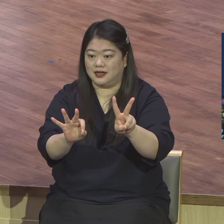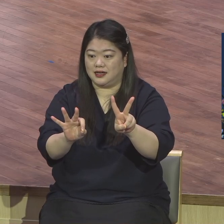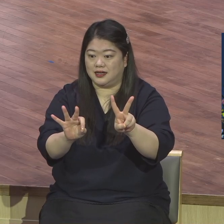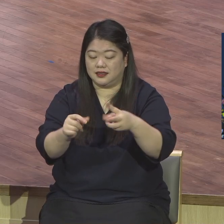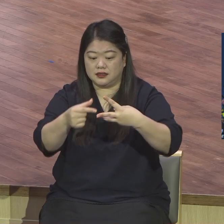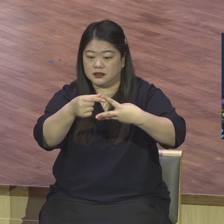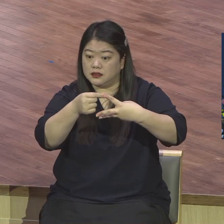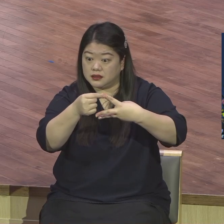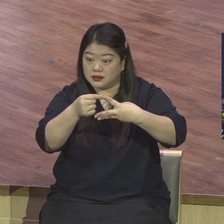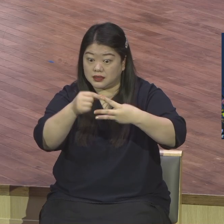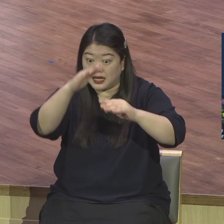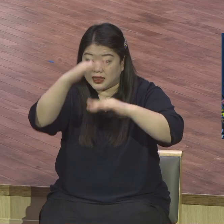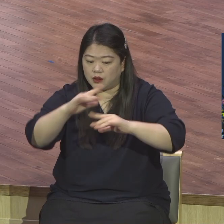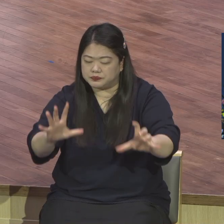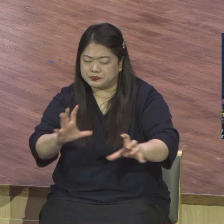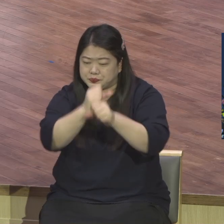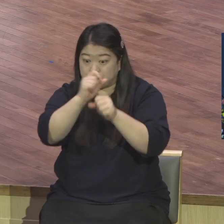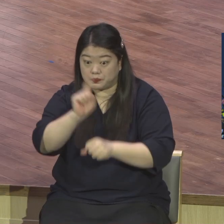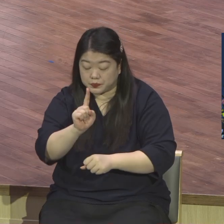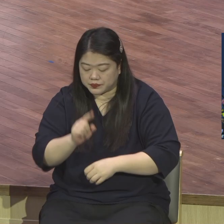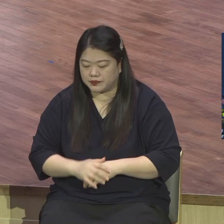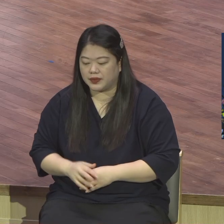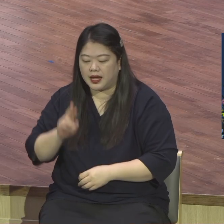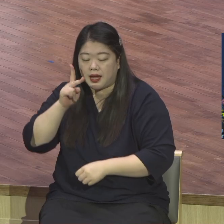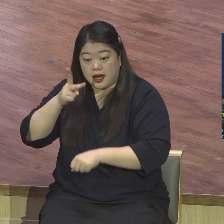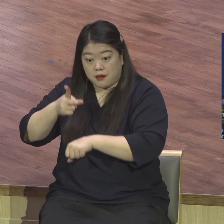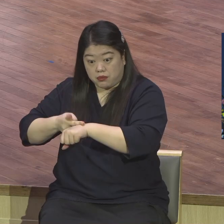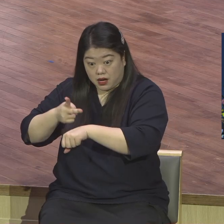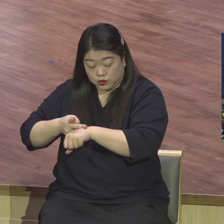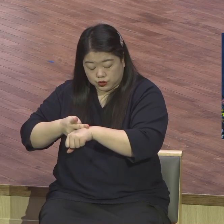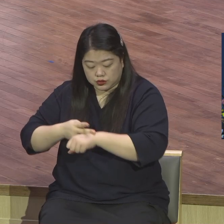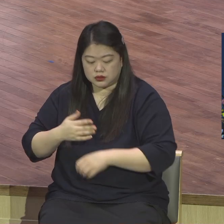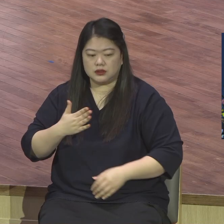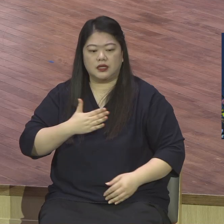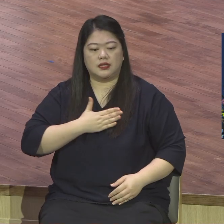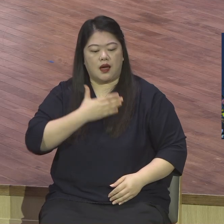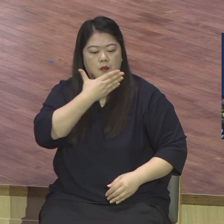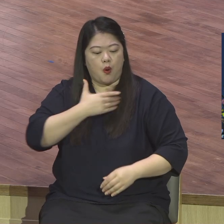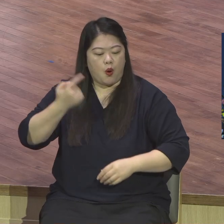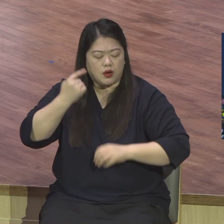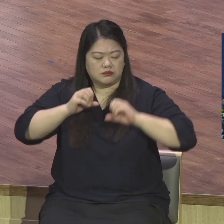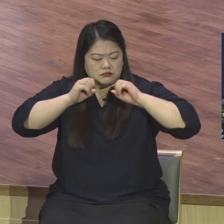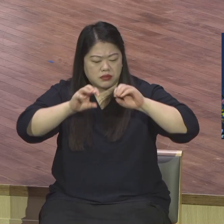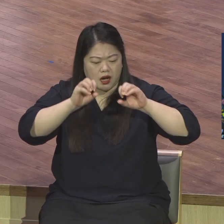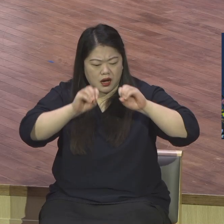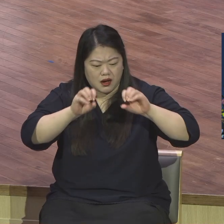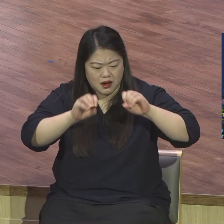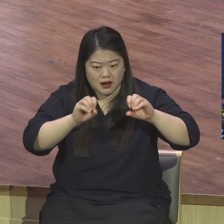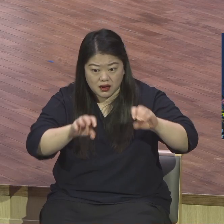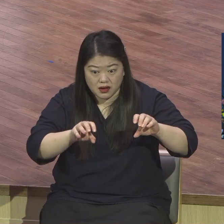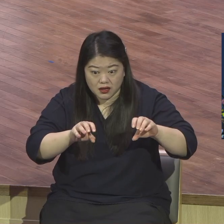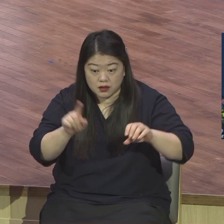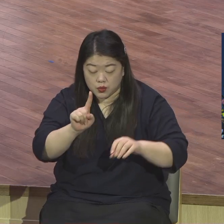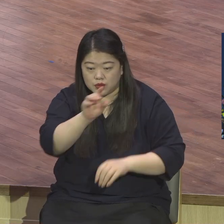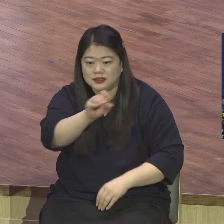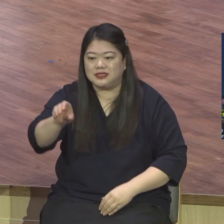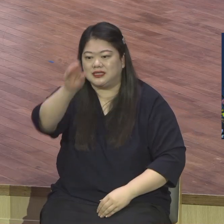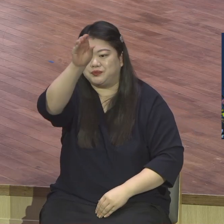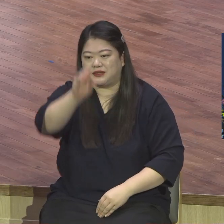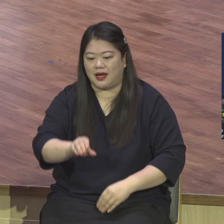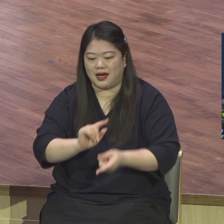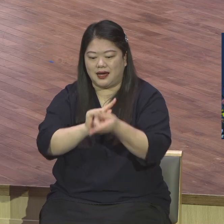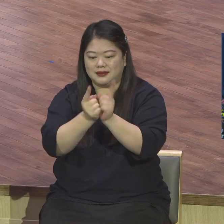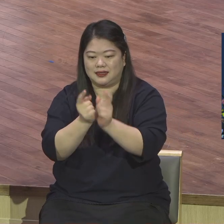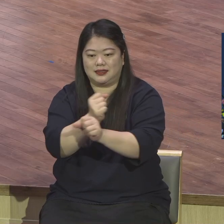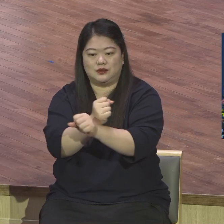바울이 자신이 전한 오직 예수 그리스도의 십자가 대속과 이